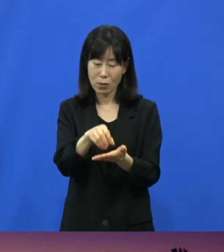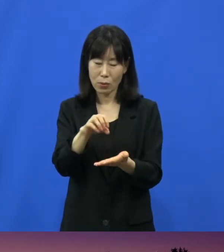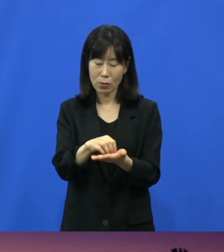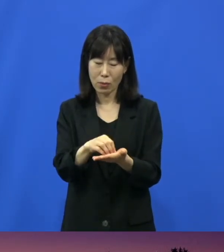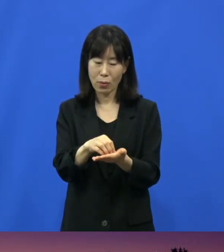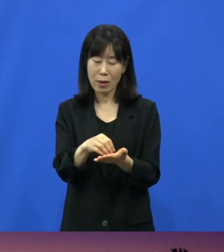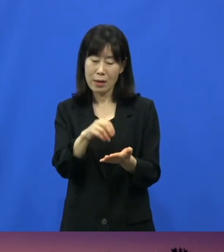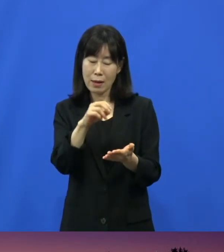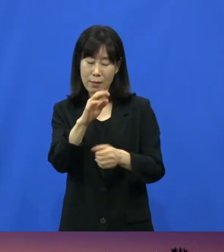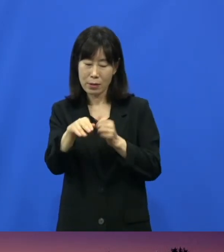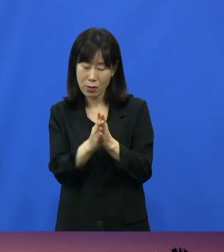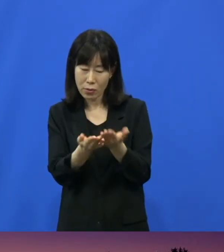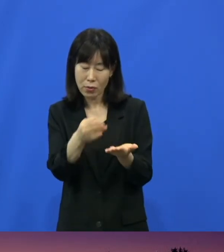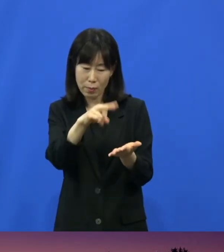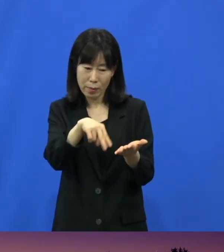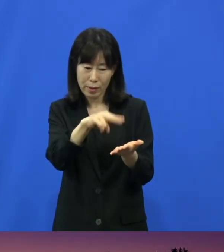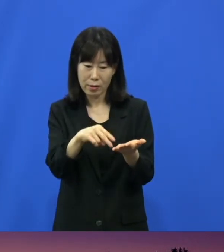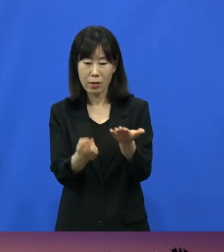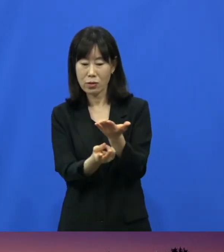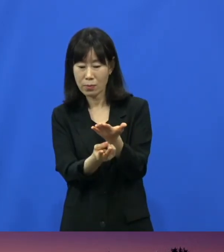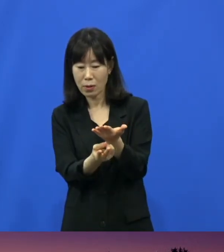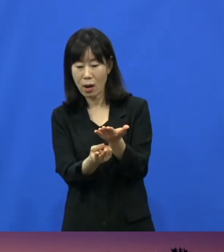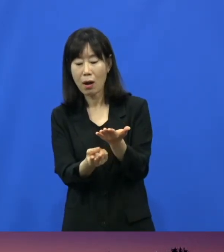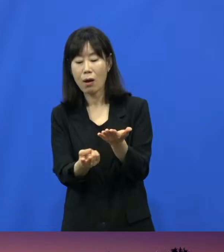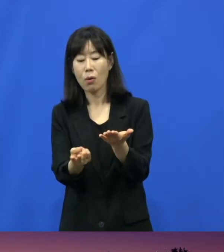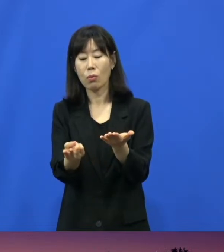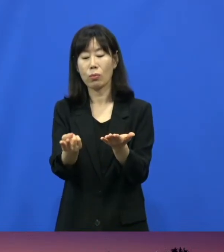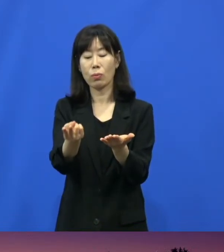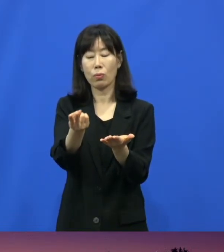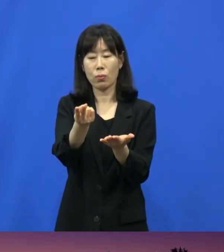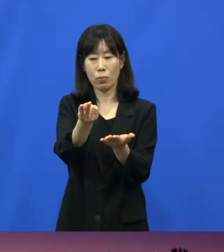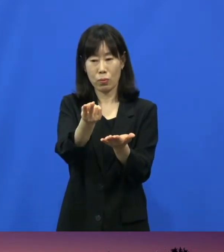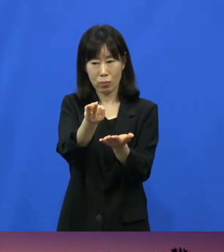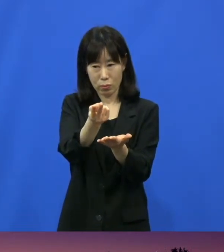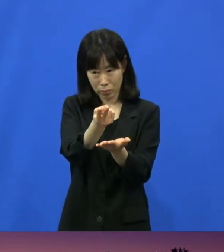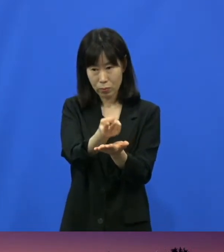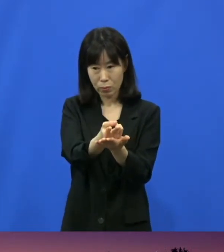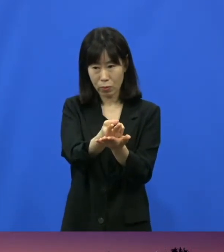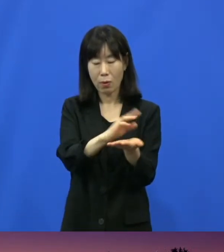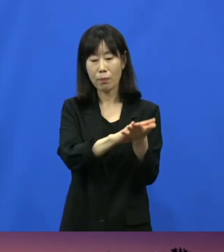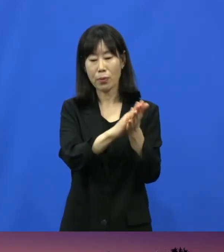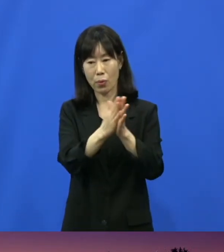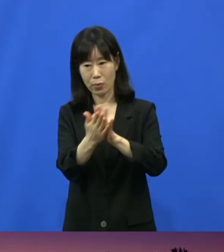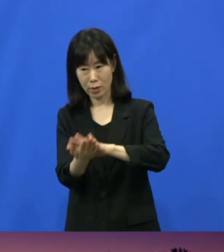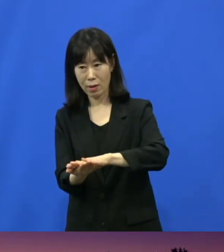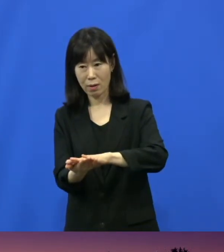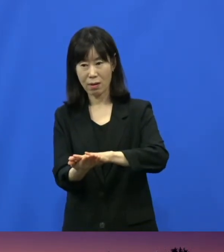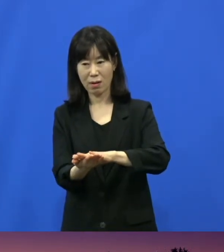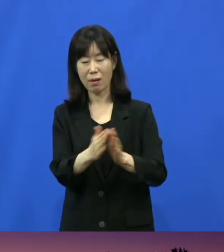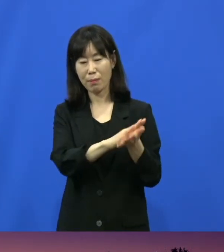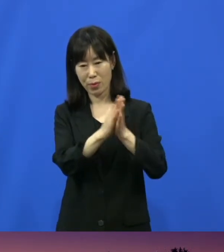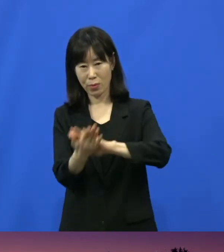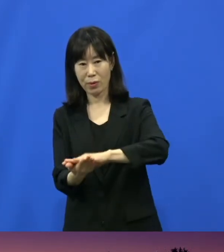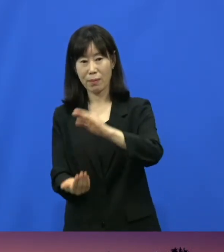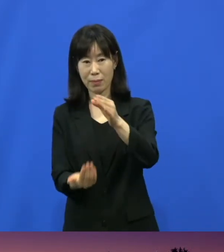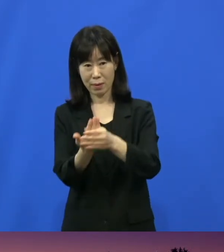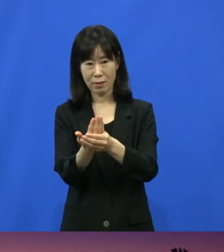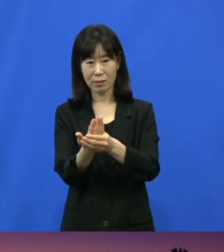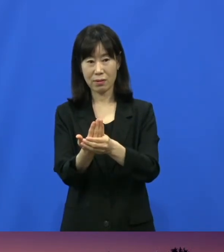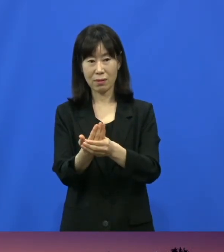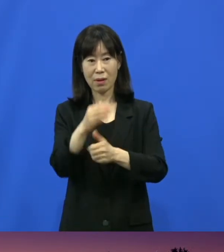침대에서 밑에서 나오기 시작하는 거예요. 조금씩 나오기 시작하는 거예요. 성경을 읽는데 그